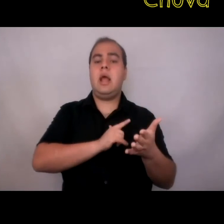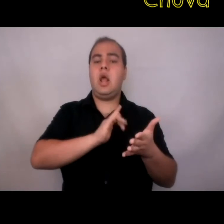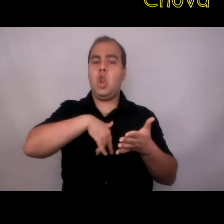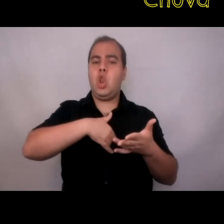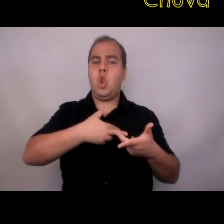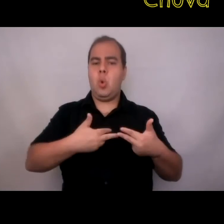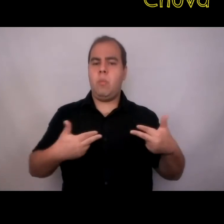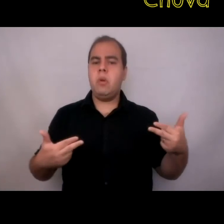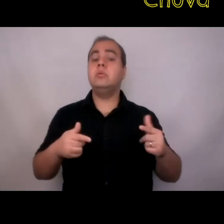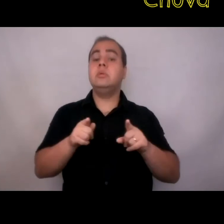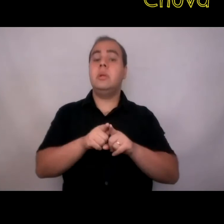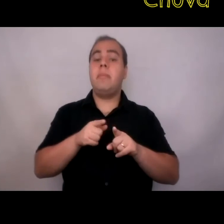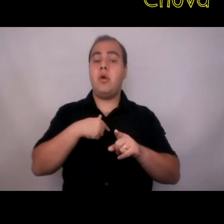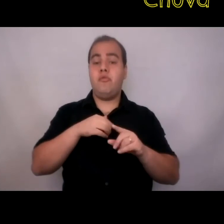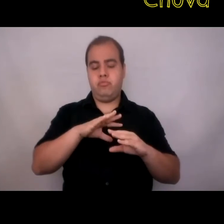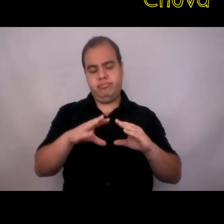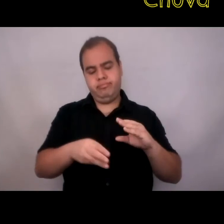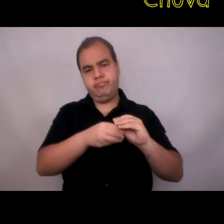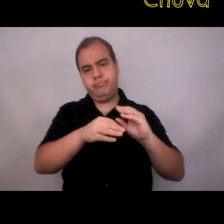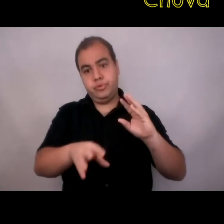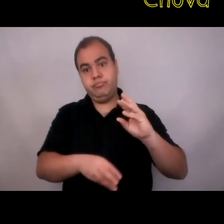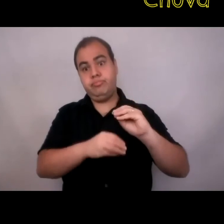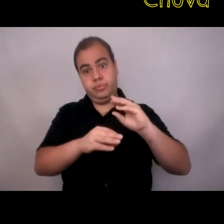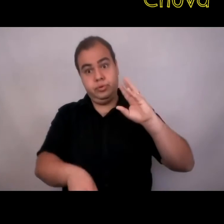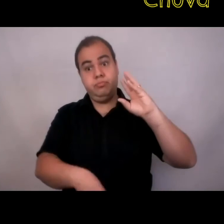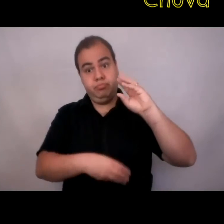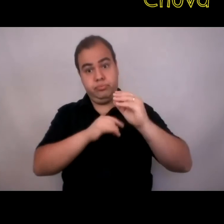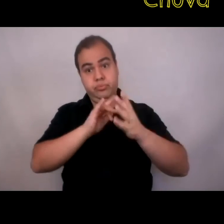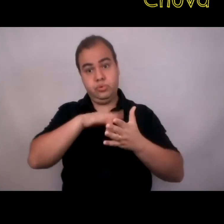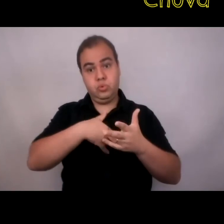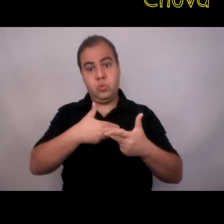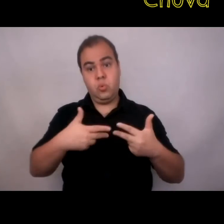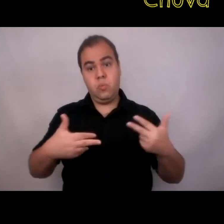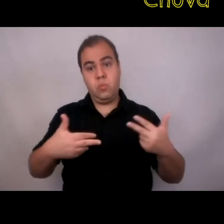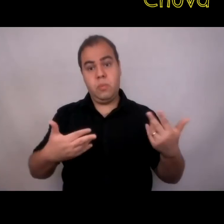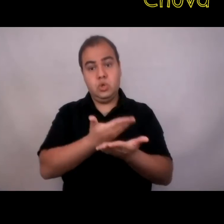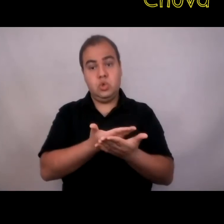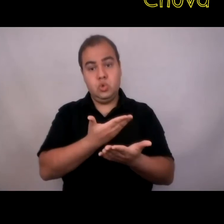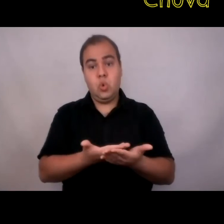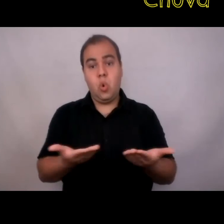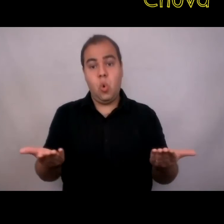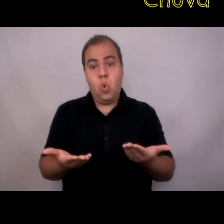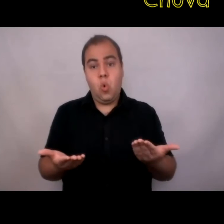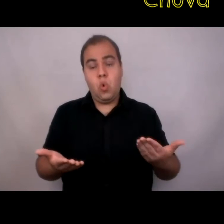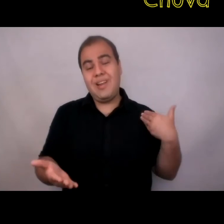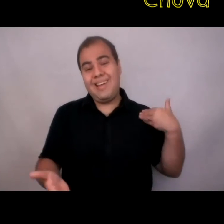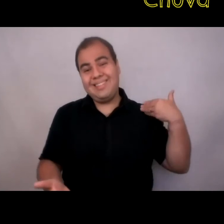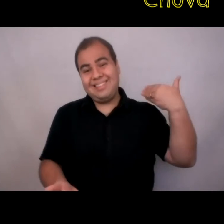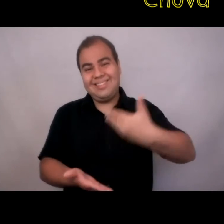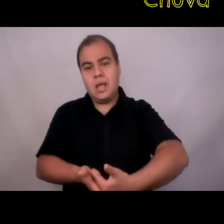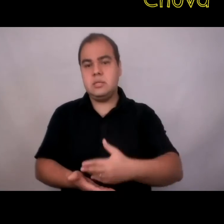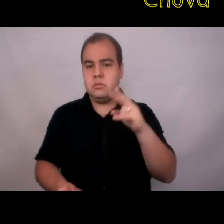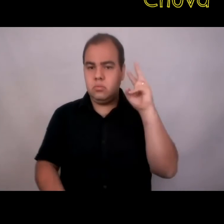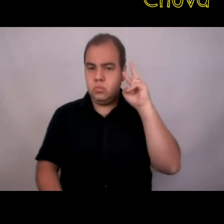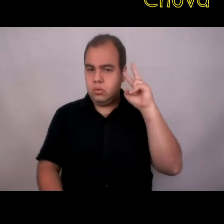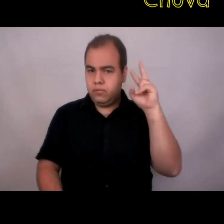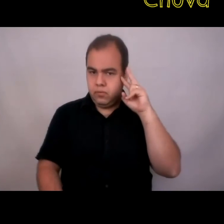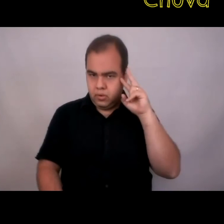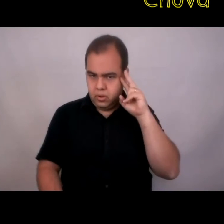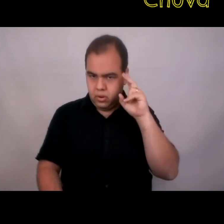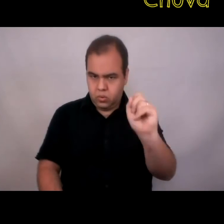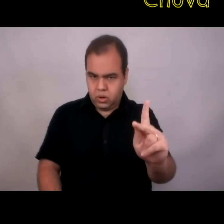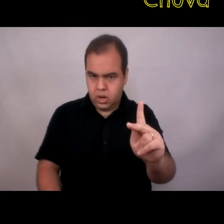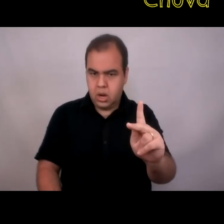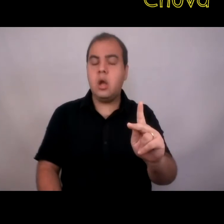Lembrando, eu vou estar inserindo mais alguns documentos de estudo entre hoje e segunda-feira, então, a partir de segunda,